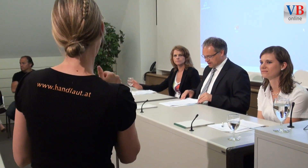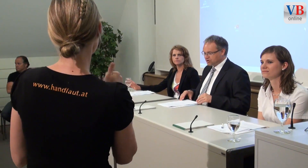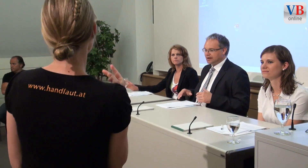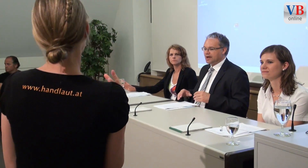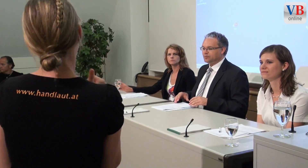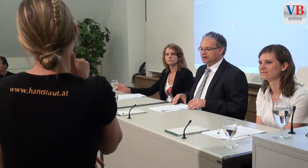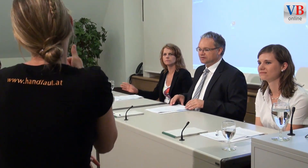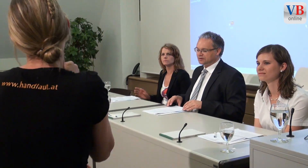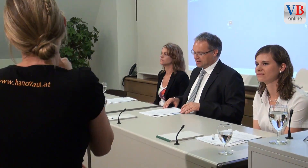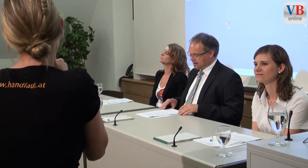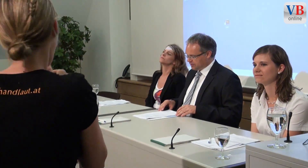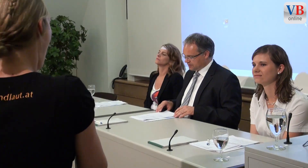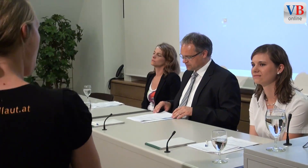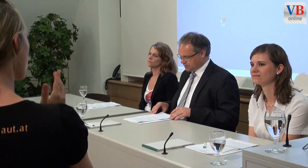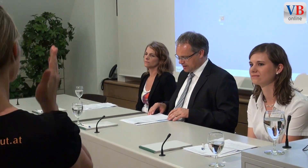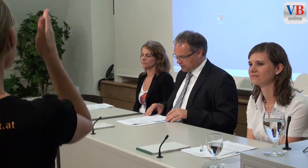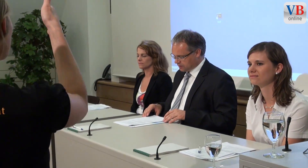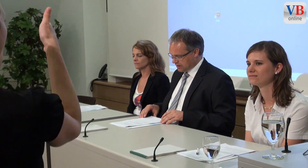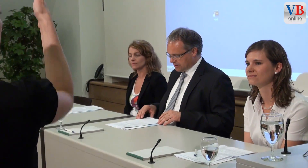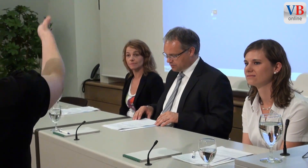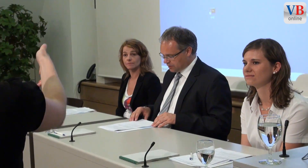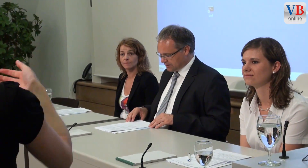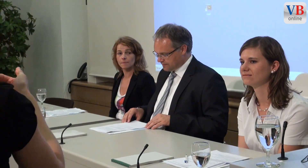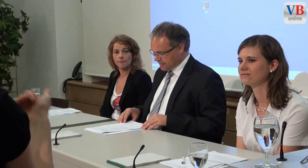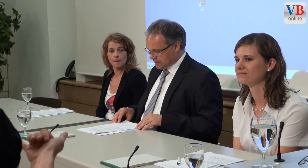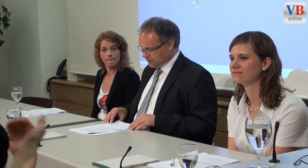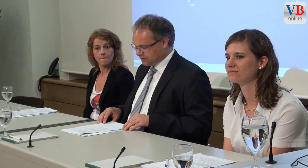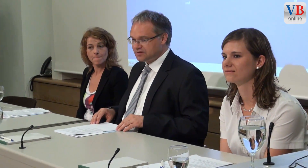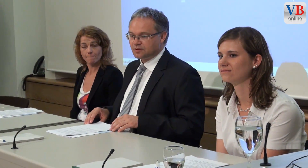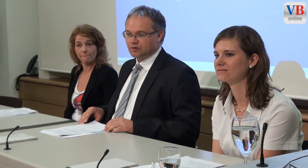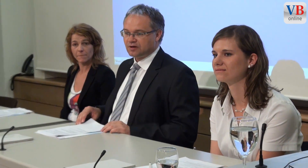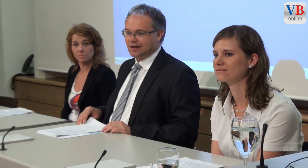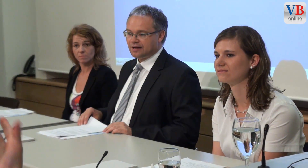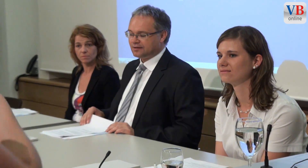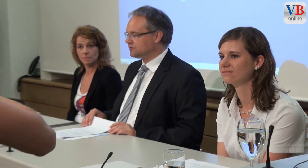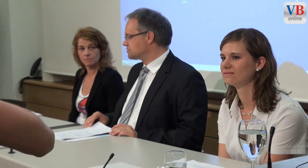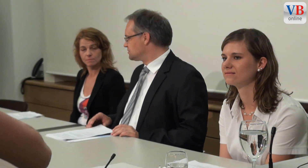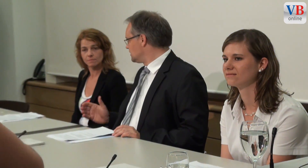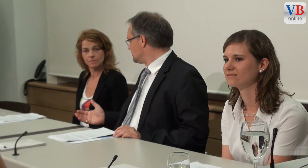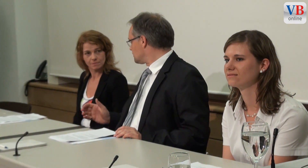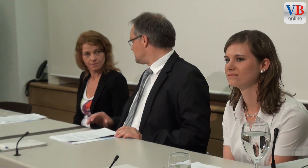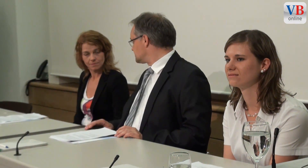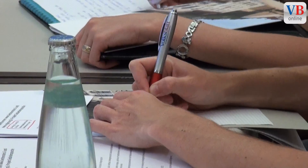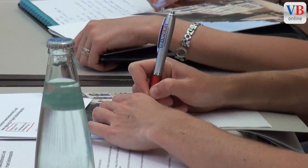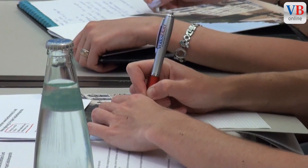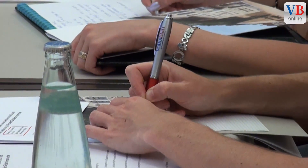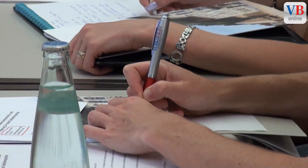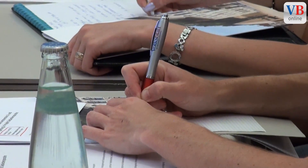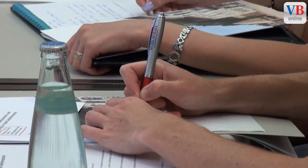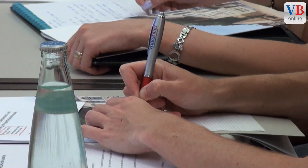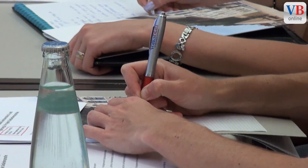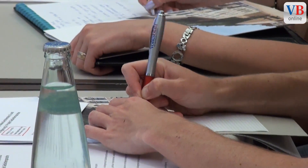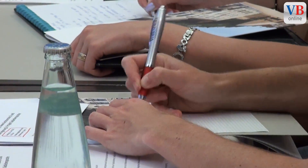man natürlich auch immer der Entwicklung bei der Informationsvermittlung und Kommunikation rechnen geht, dass wir für den Teil der Bevölkerung auch etwas machen